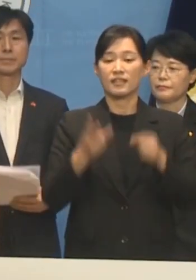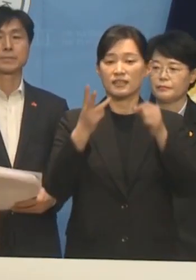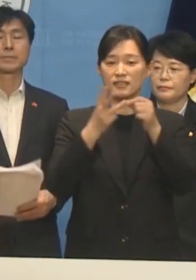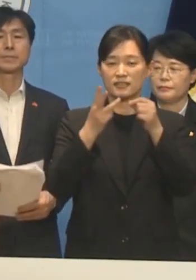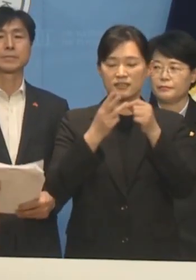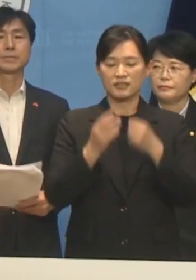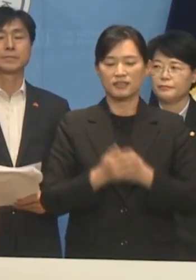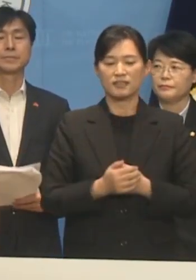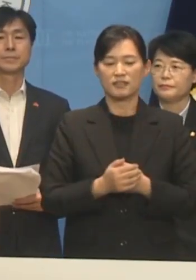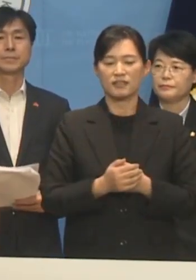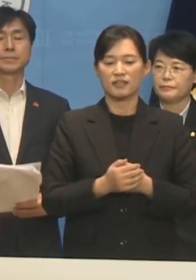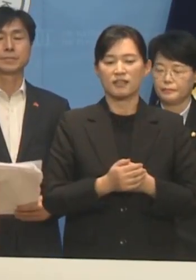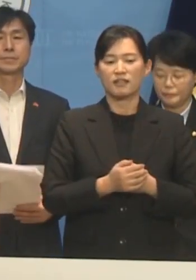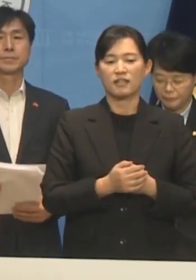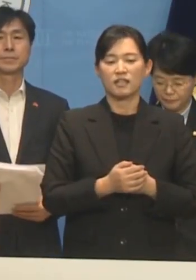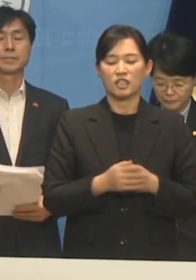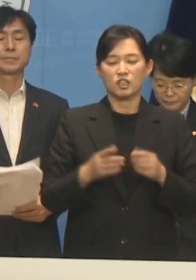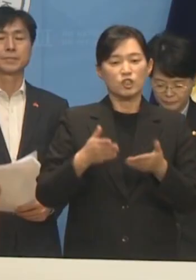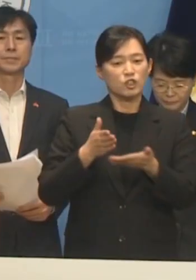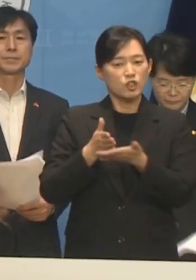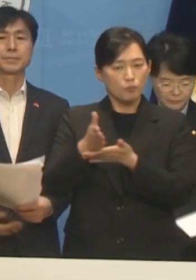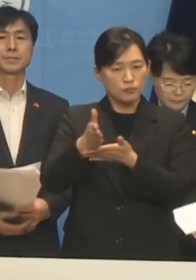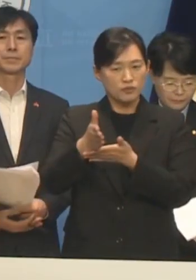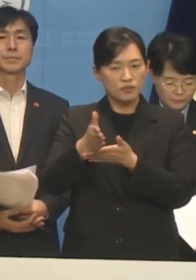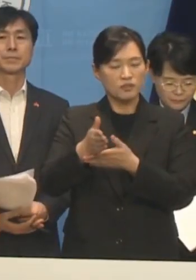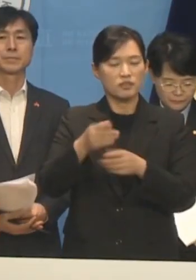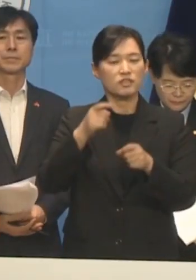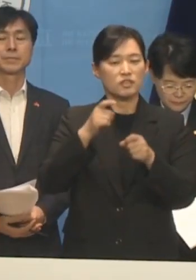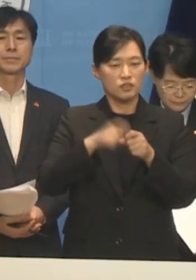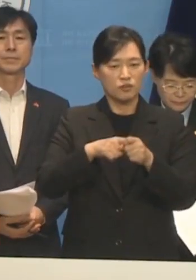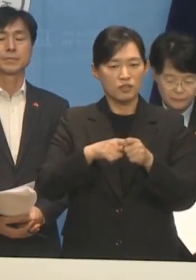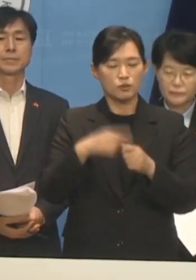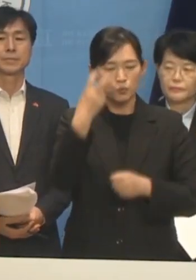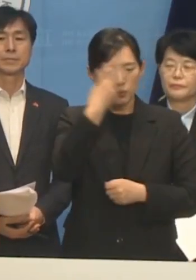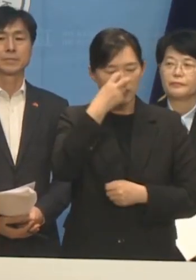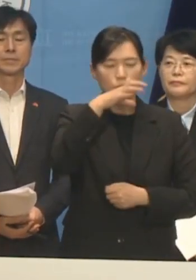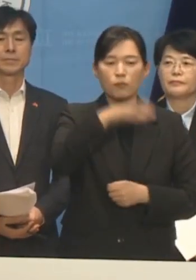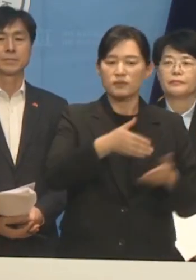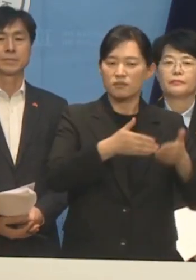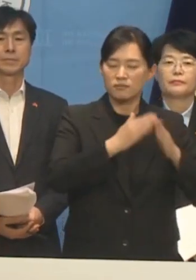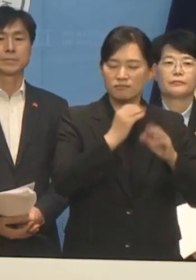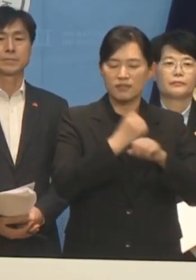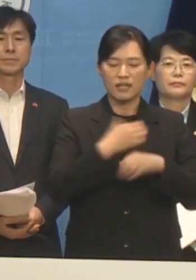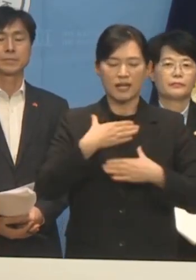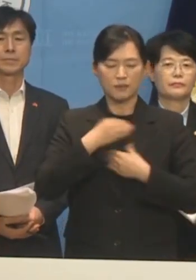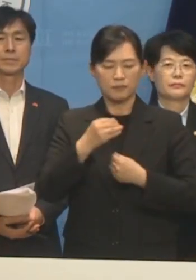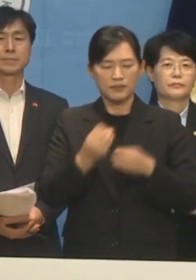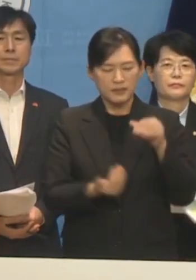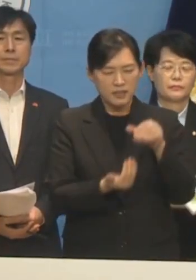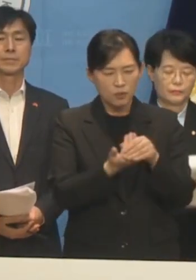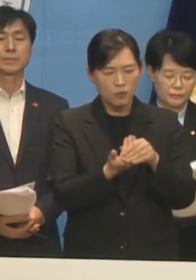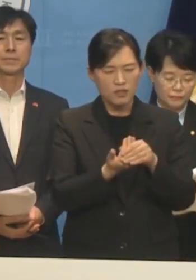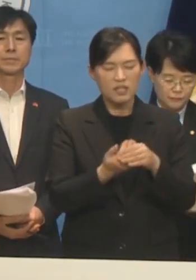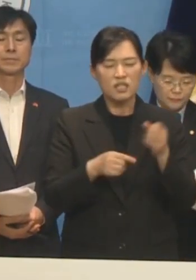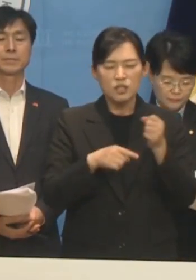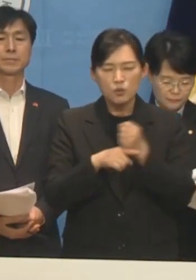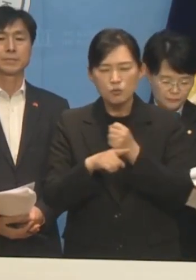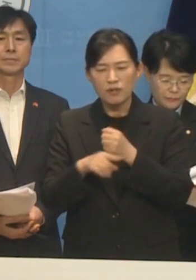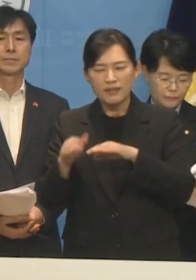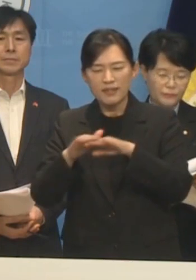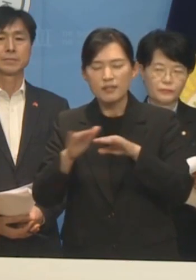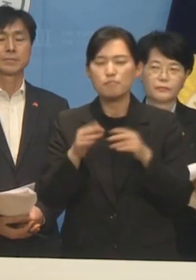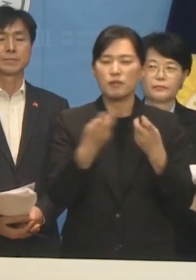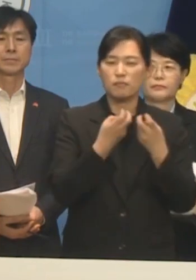셋째, 객관적이고 전문적인 독립조사기구를 설치하여 안전사고의 원인과 수습 및 대응